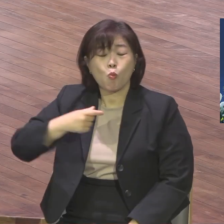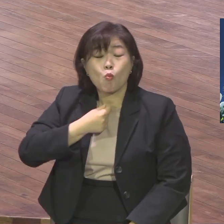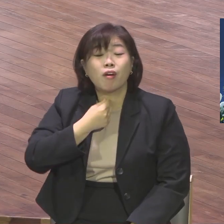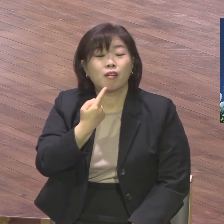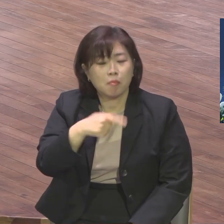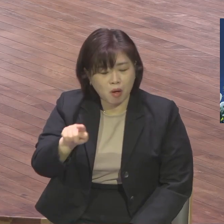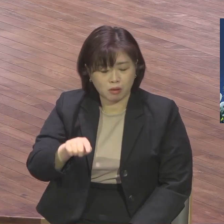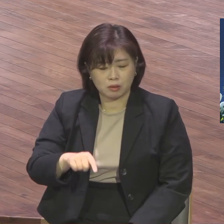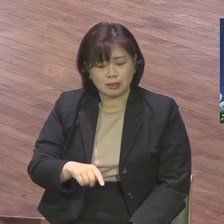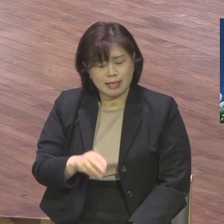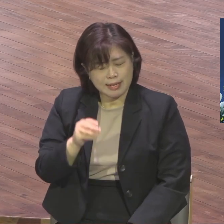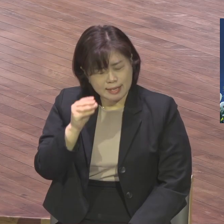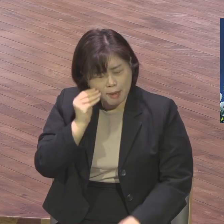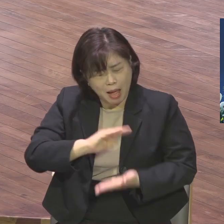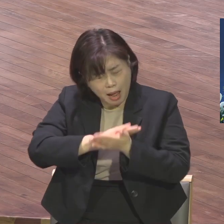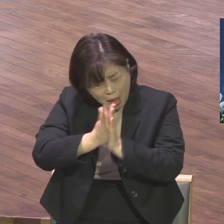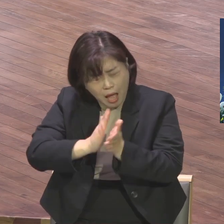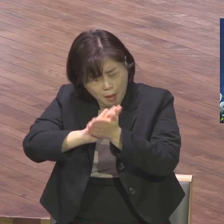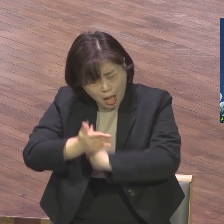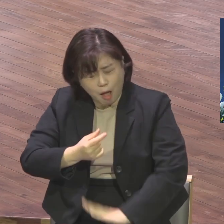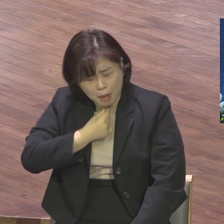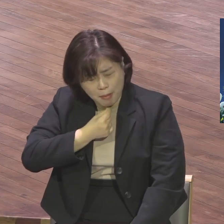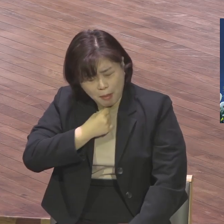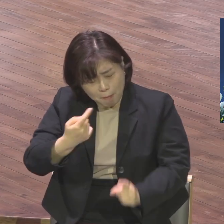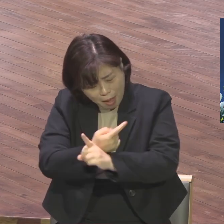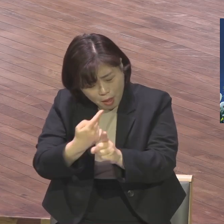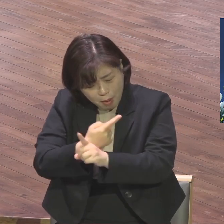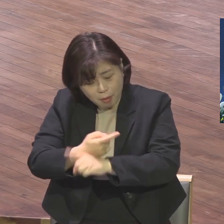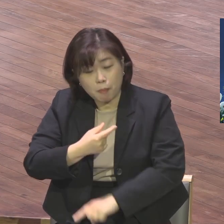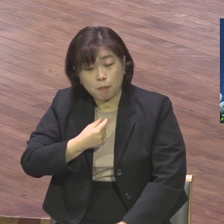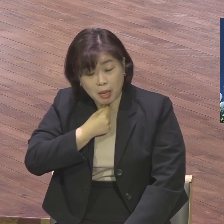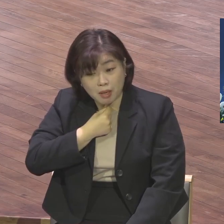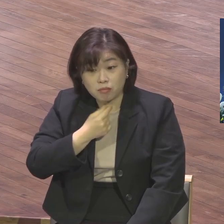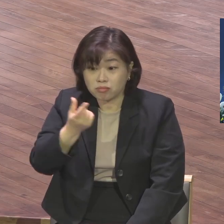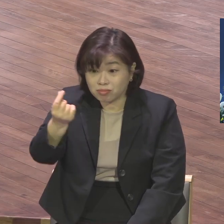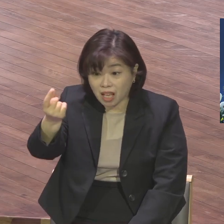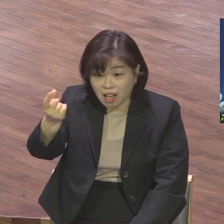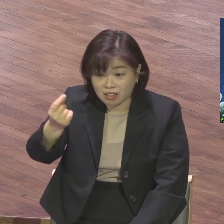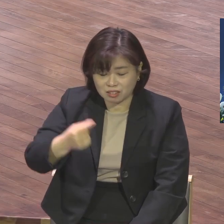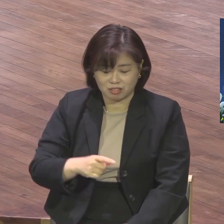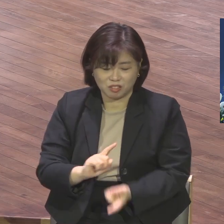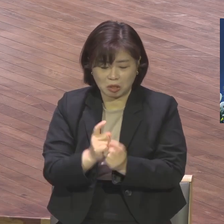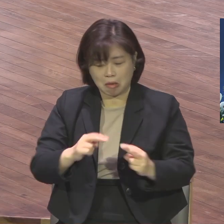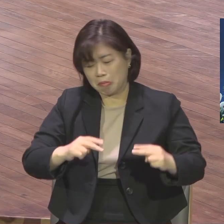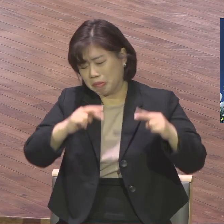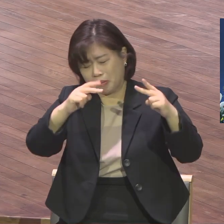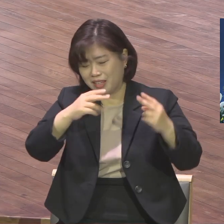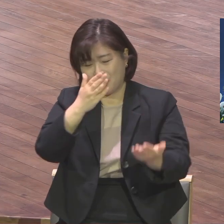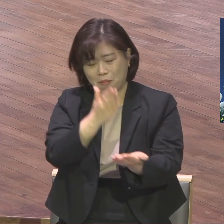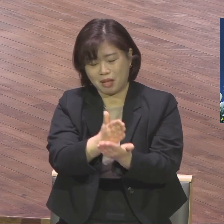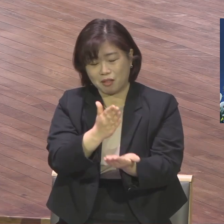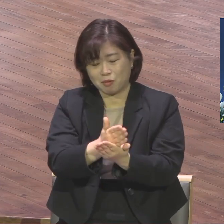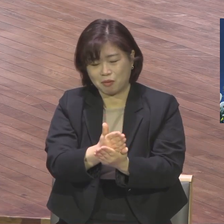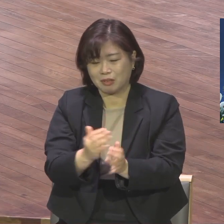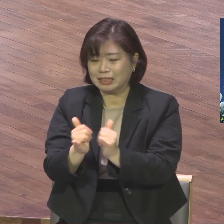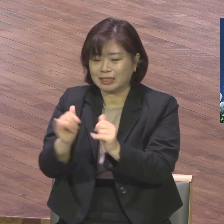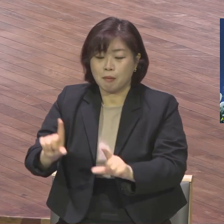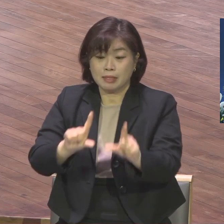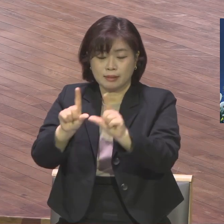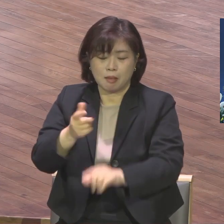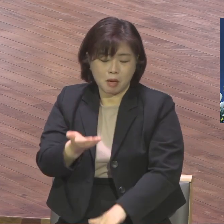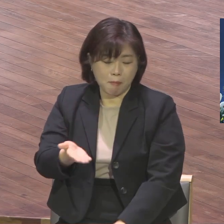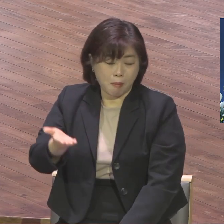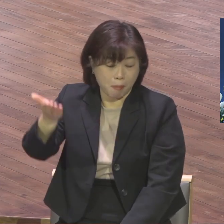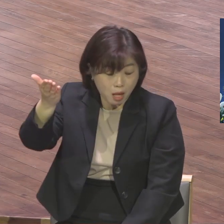좀 변하라는 것입니다. 이 정쟁만 일삼지 말고 국민들의 삶을